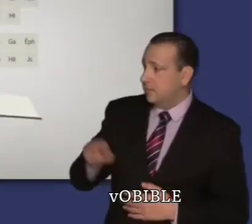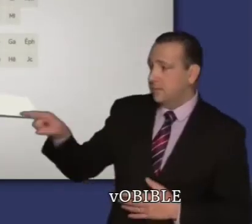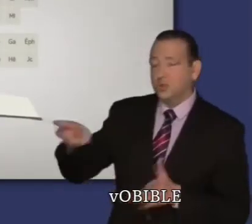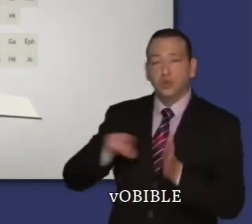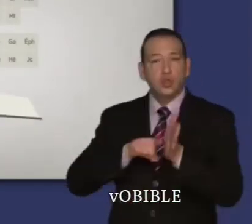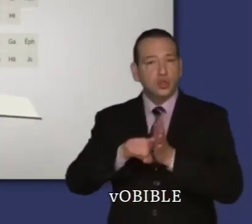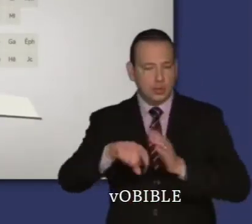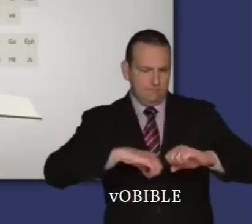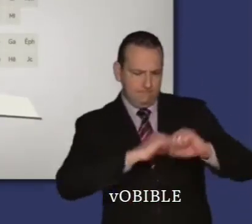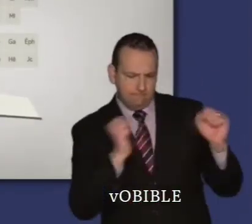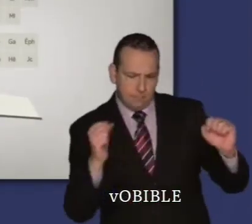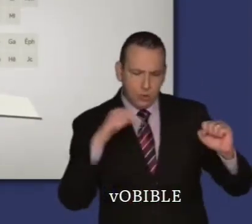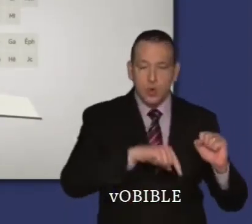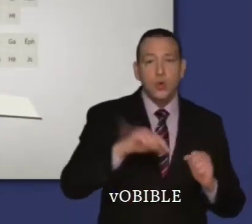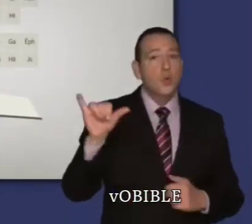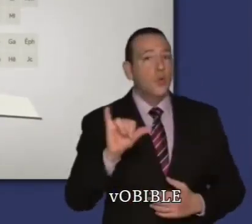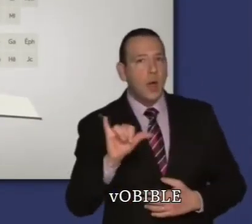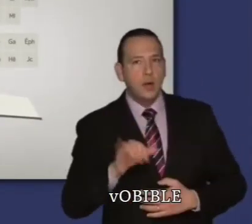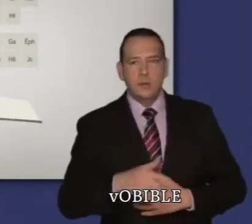Introduction au livre de la Genèse.